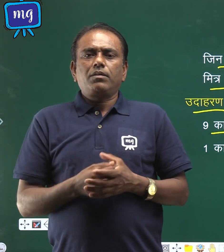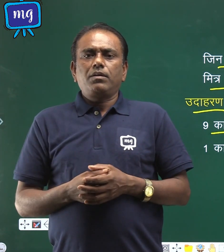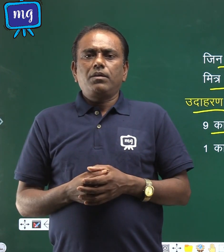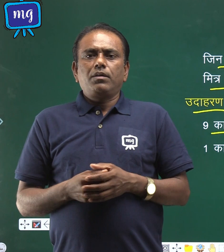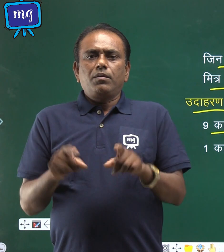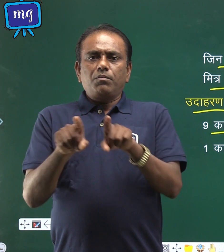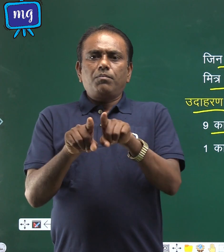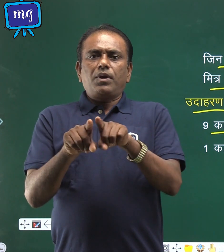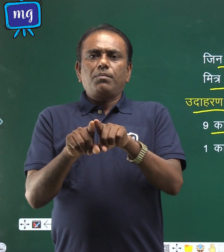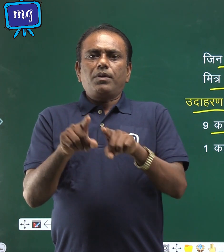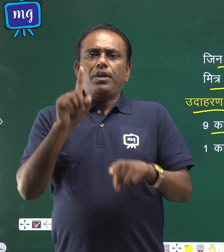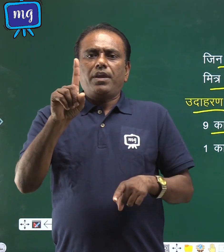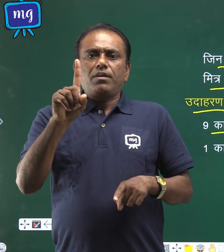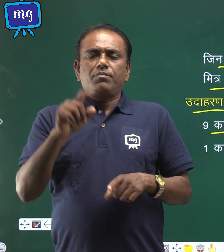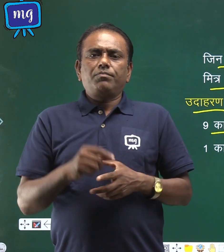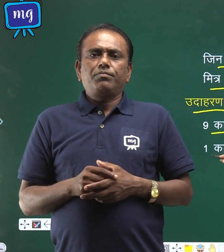बराबर 1,